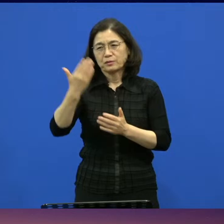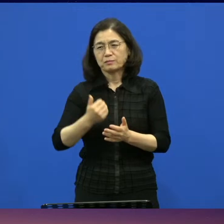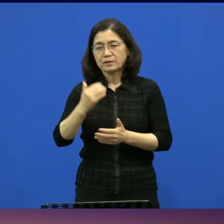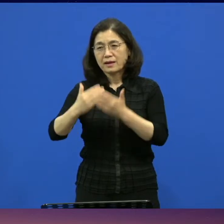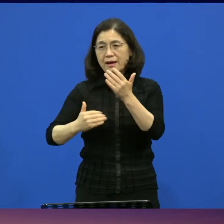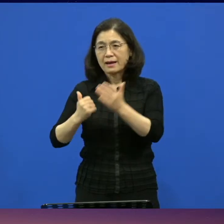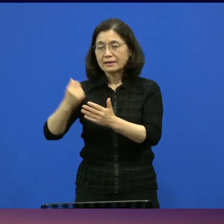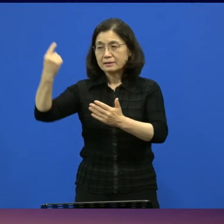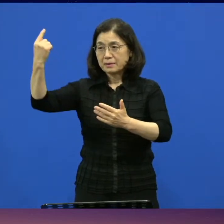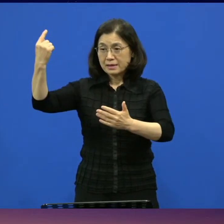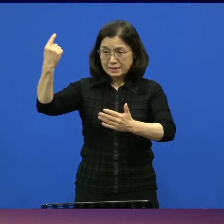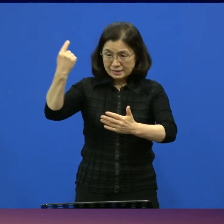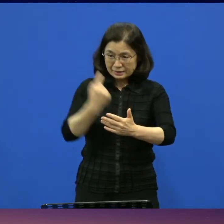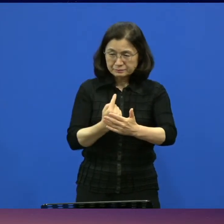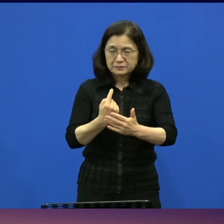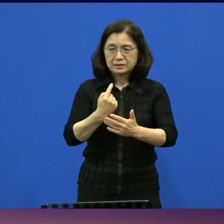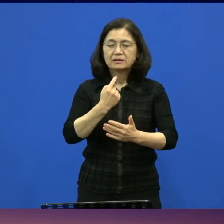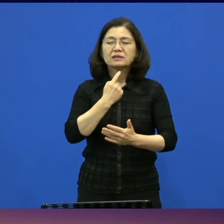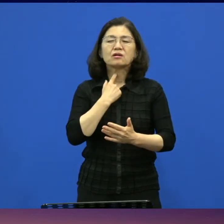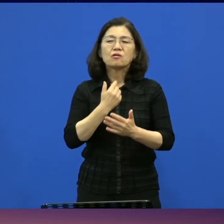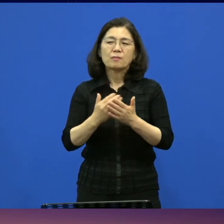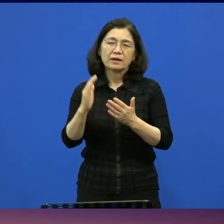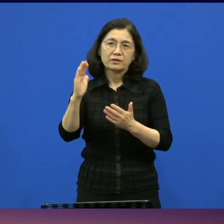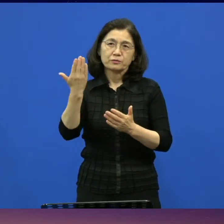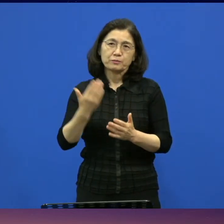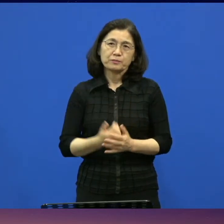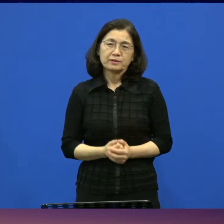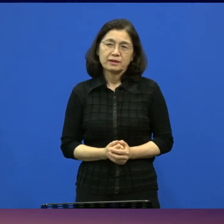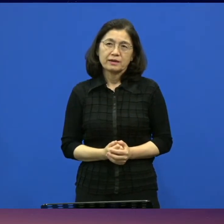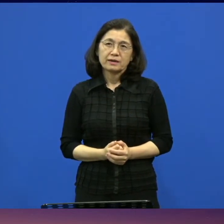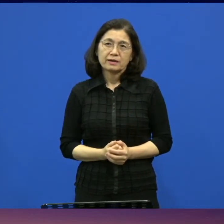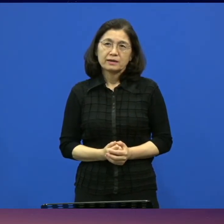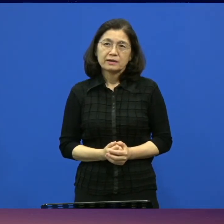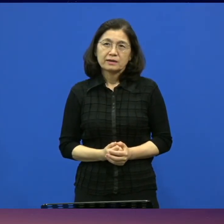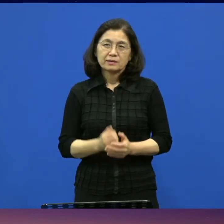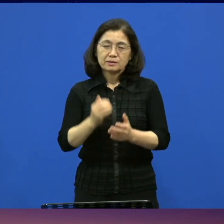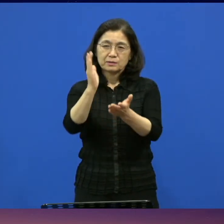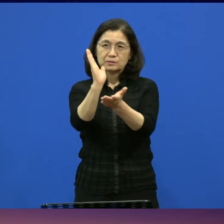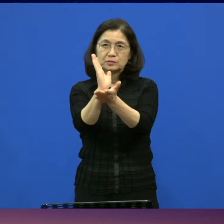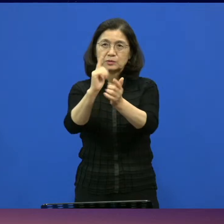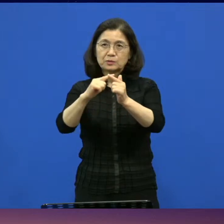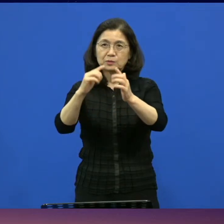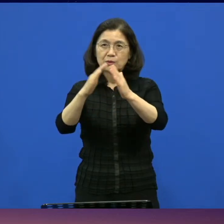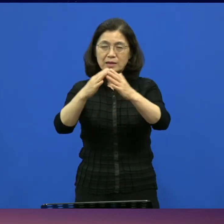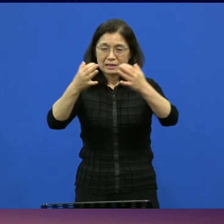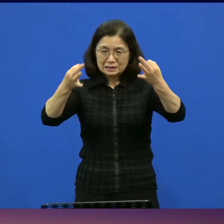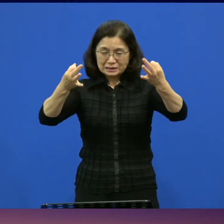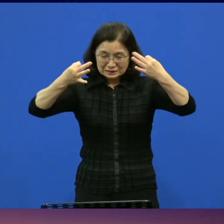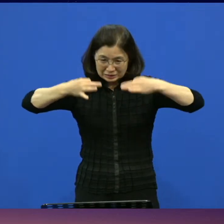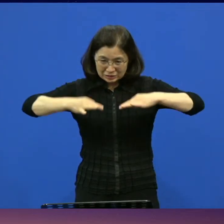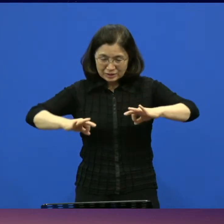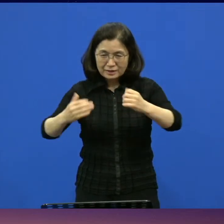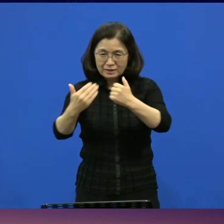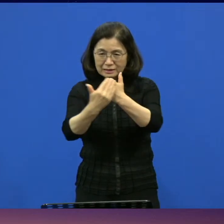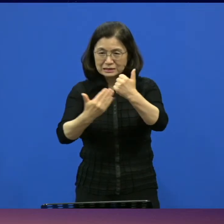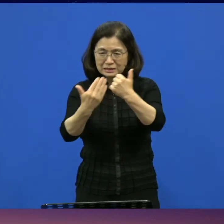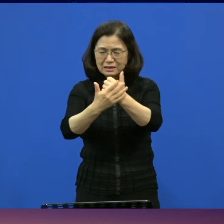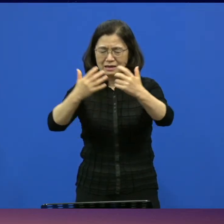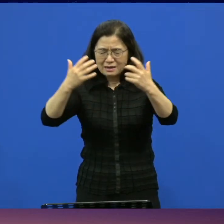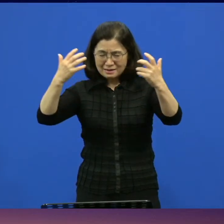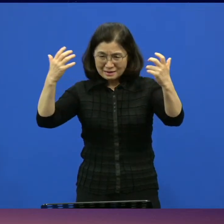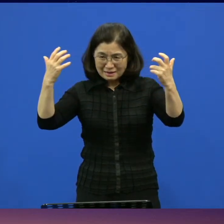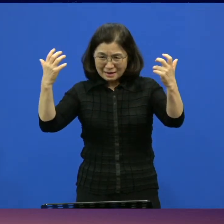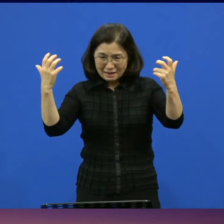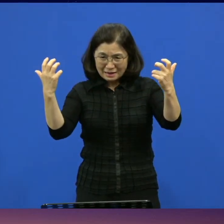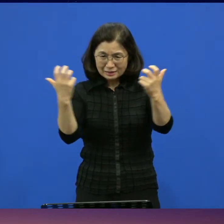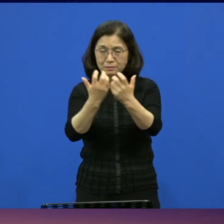느끼는 거예요. 임재를 느끼는 거예요. 여러분, 이렇게 우리 교회가 철야가 뜨겁고 은혜가 넘쳐도요, 전혀